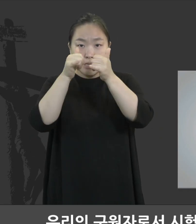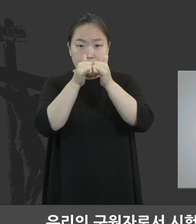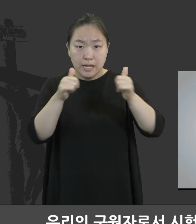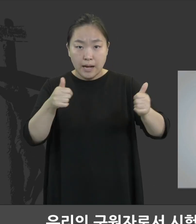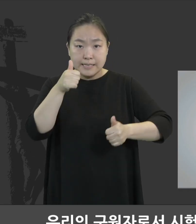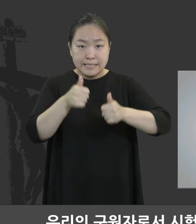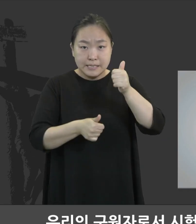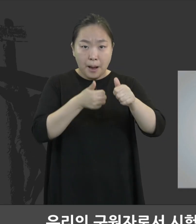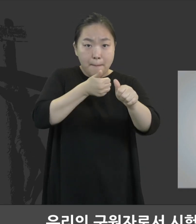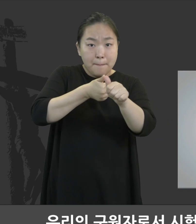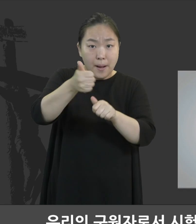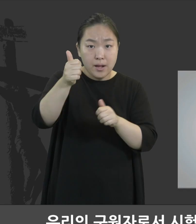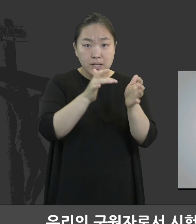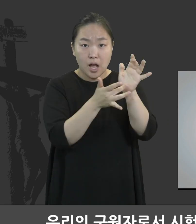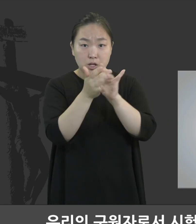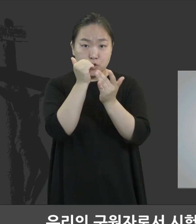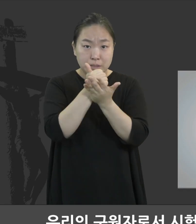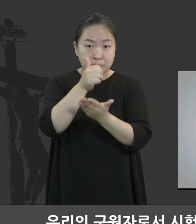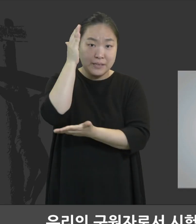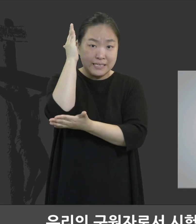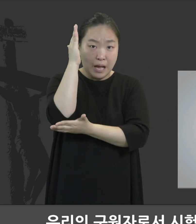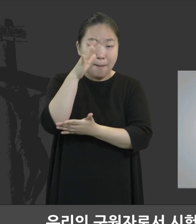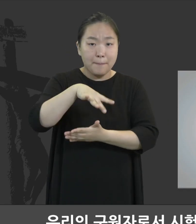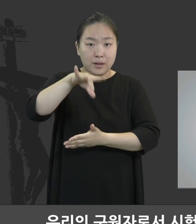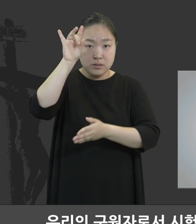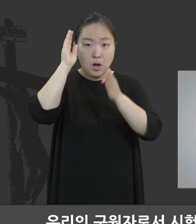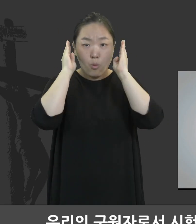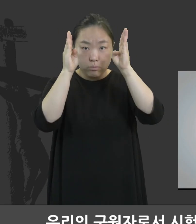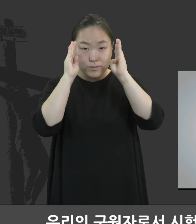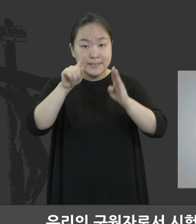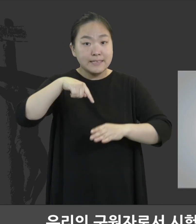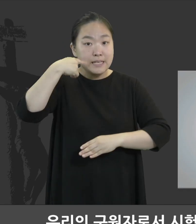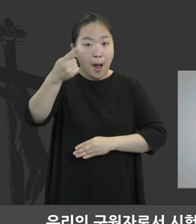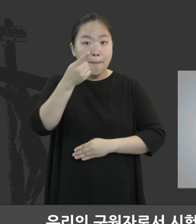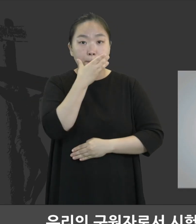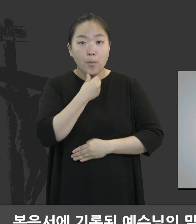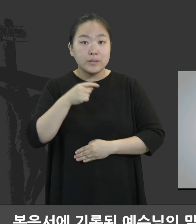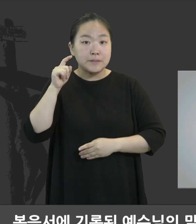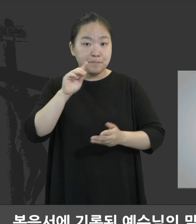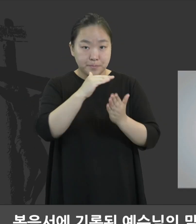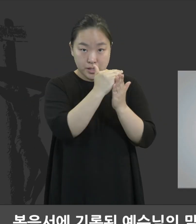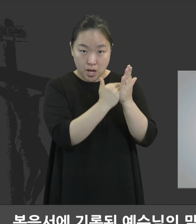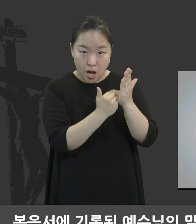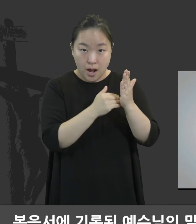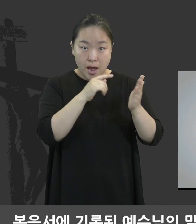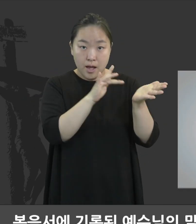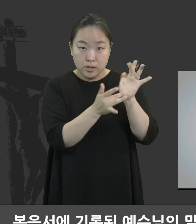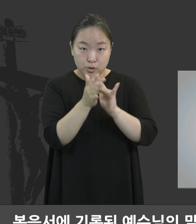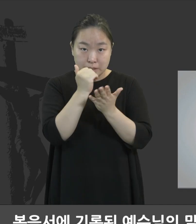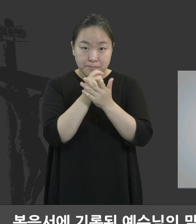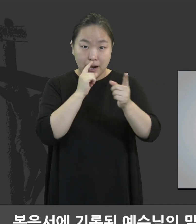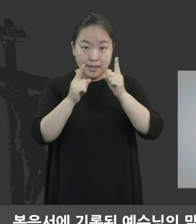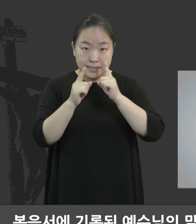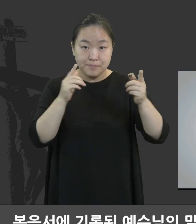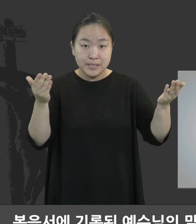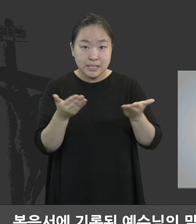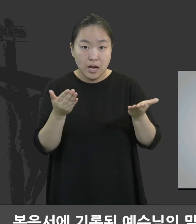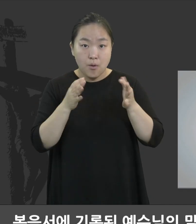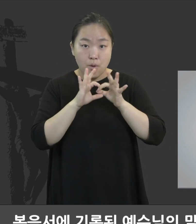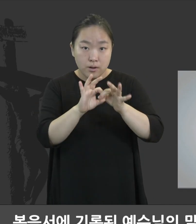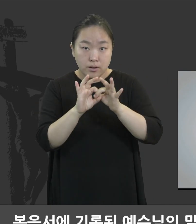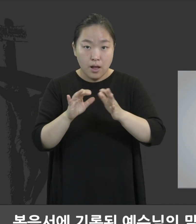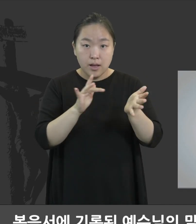우리의 구원자로서 시험에 승리하시는 예수님의 이야기를 먼저 살펴보고 복음서에 기록된 예수님의